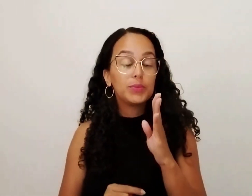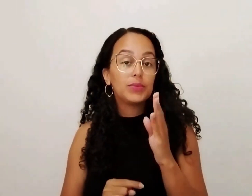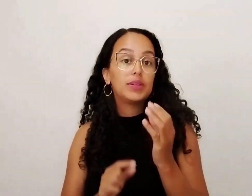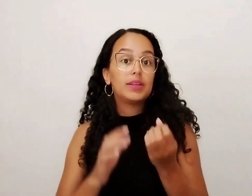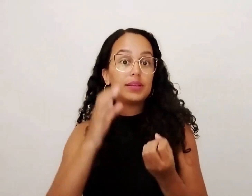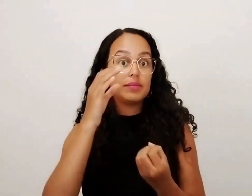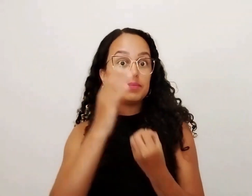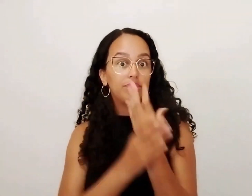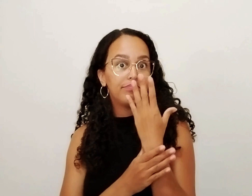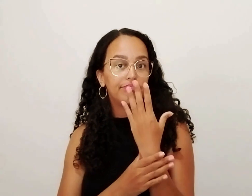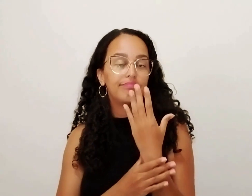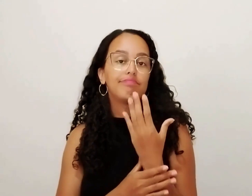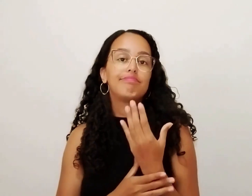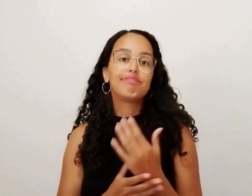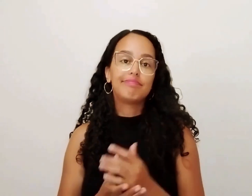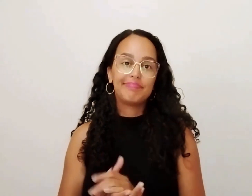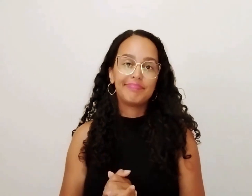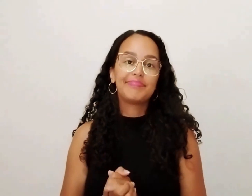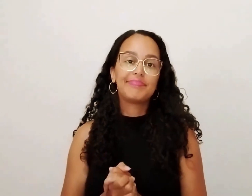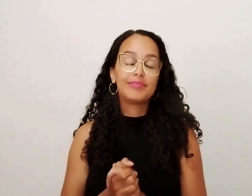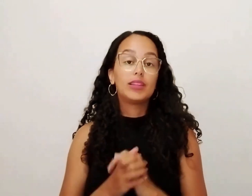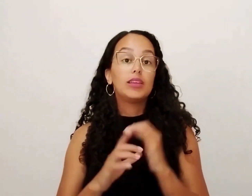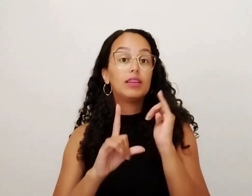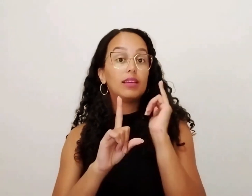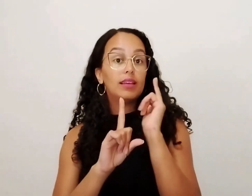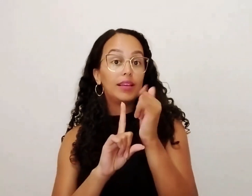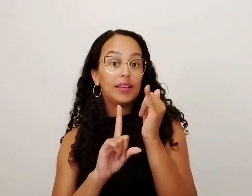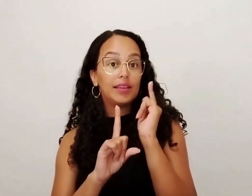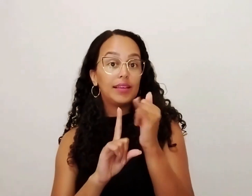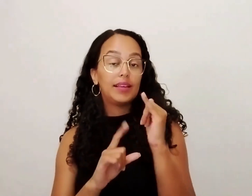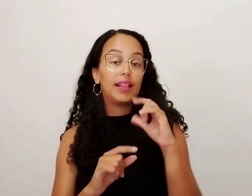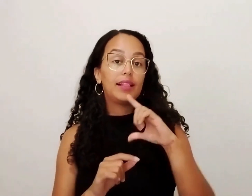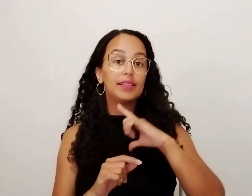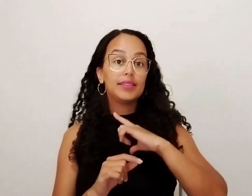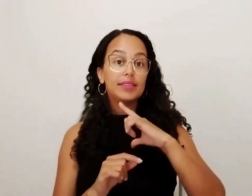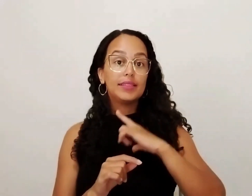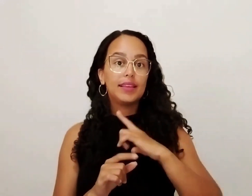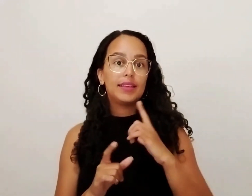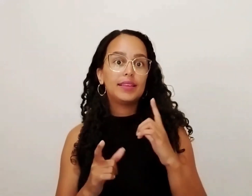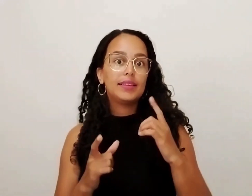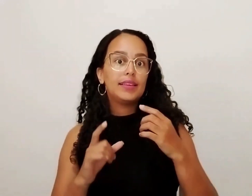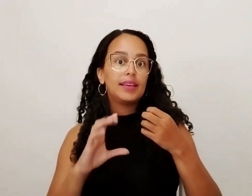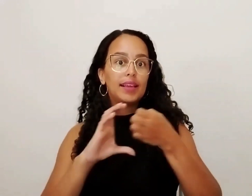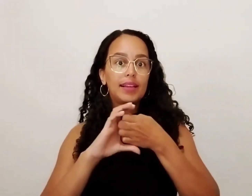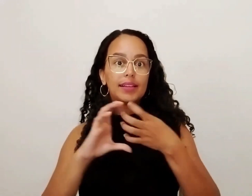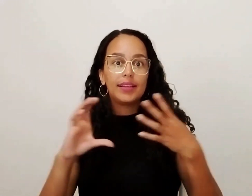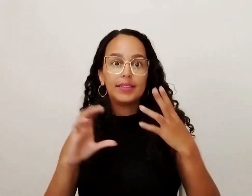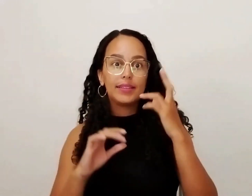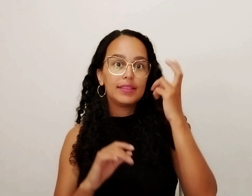move, modificando e adaptando conforme a